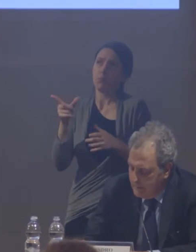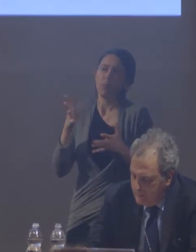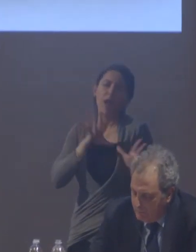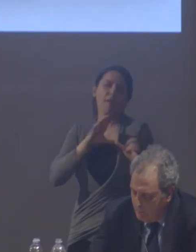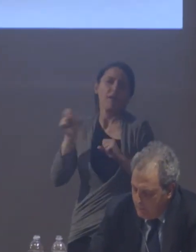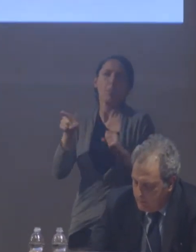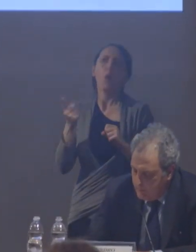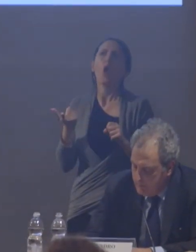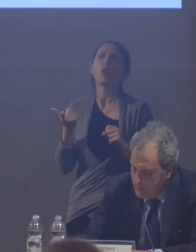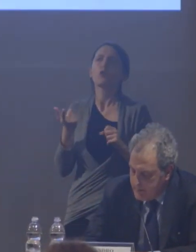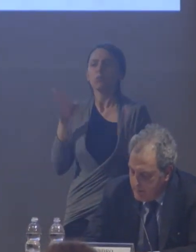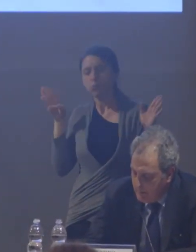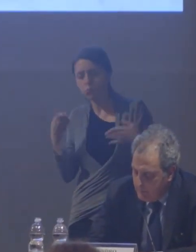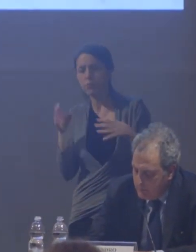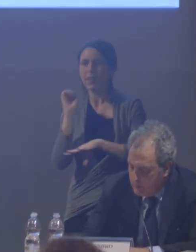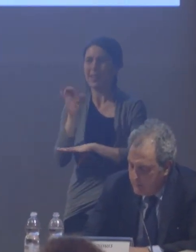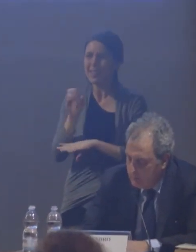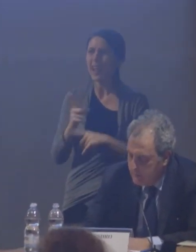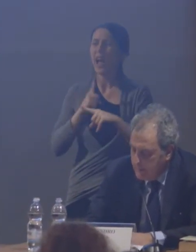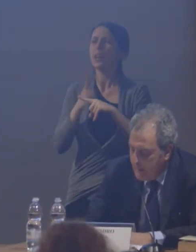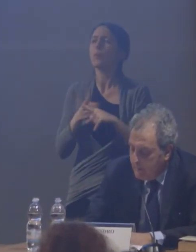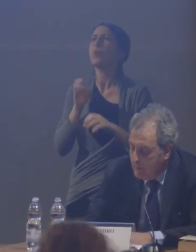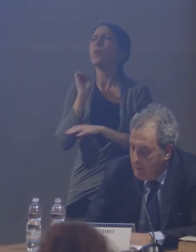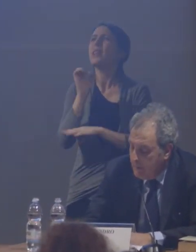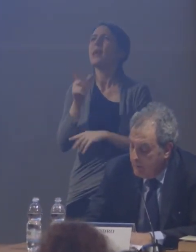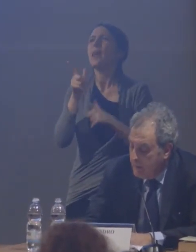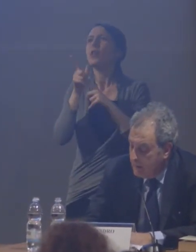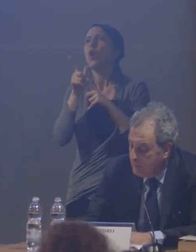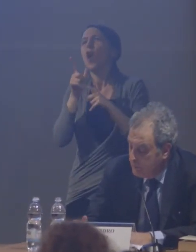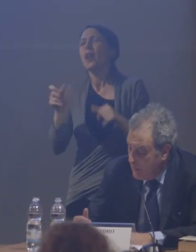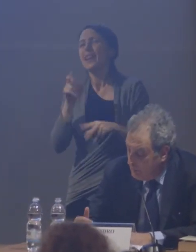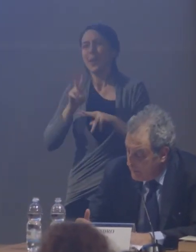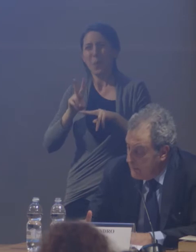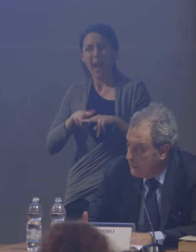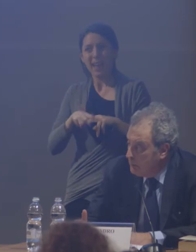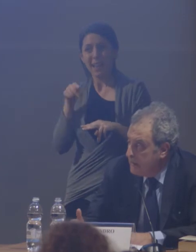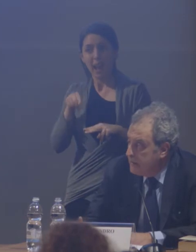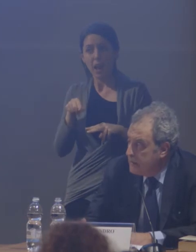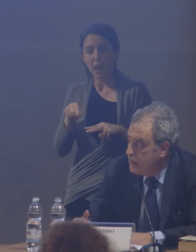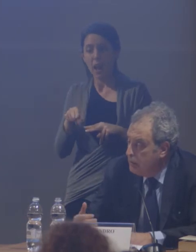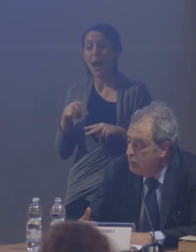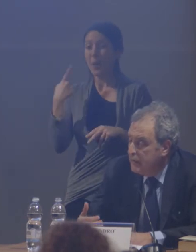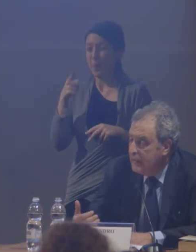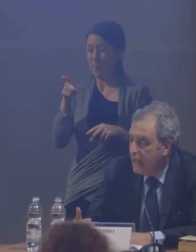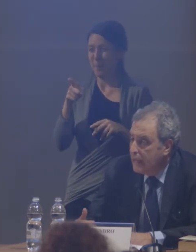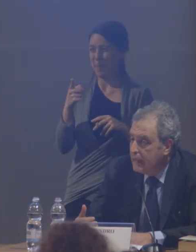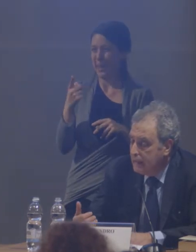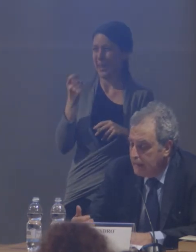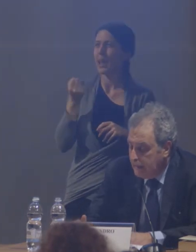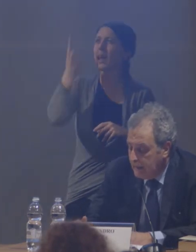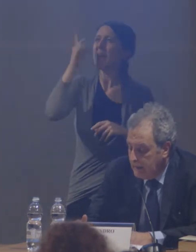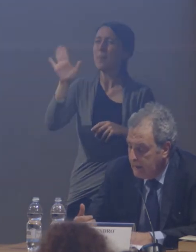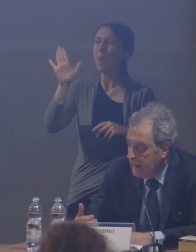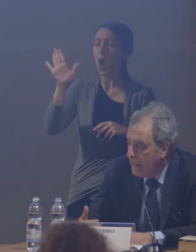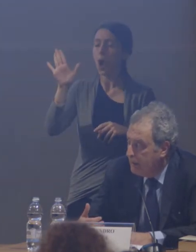di insegnamento della lingua italiana, a partire da quelle tesi lui dichiara